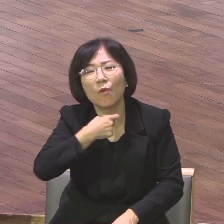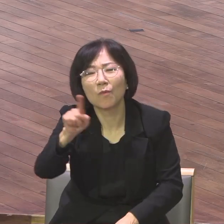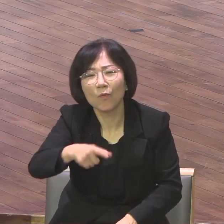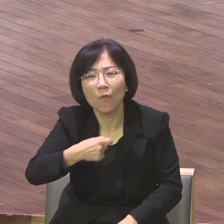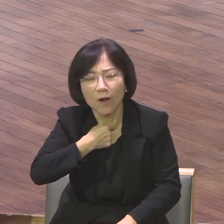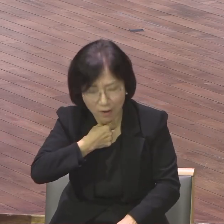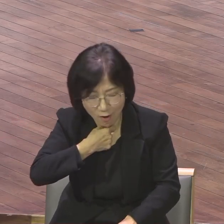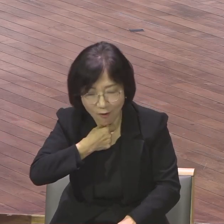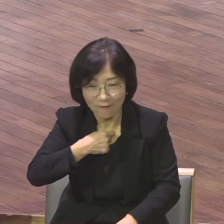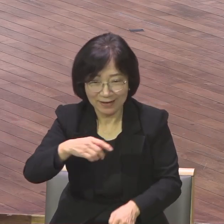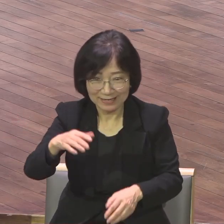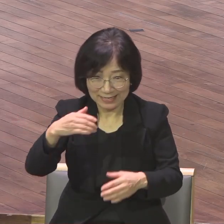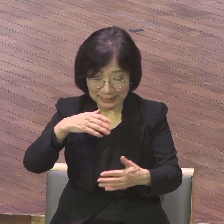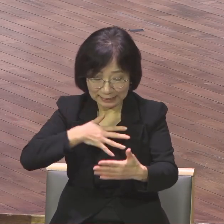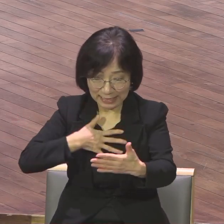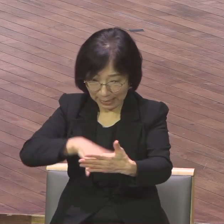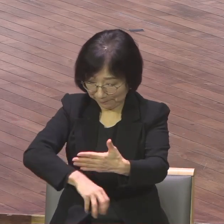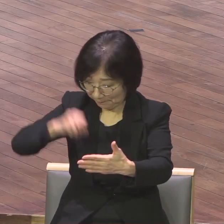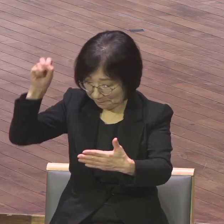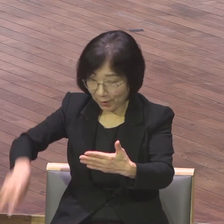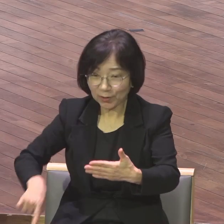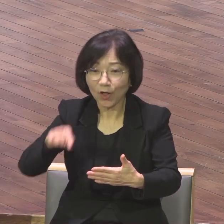사랑이라고 한다. 나를 내려놓고